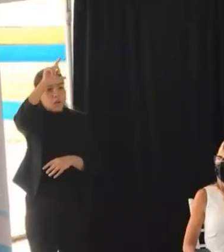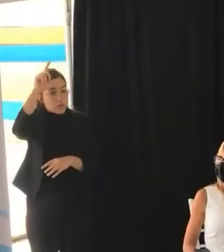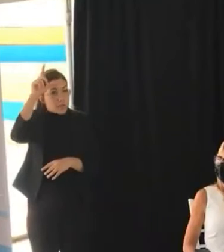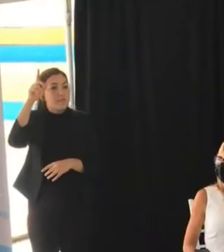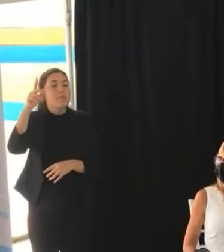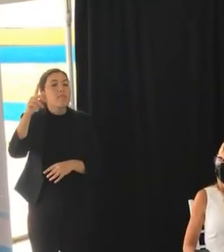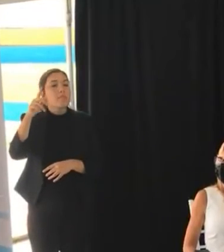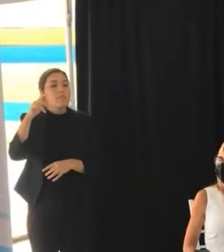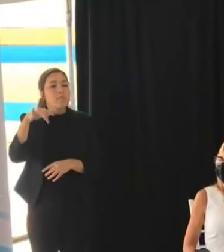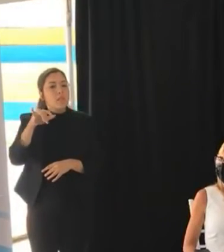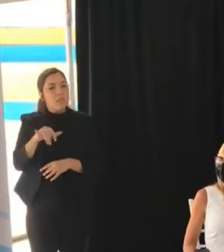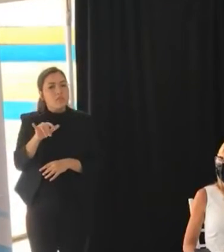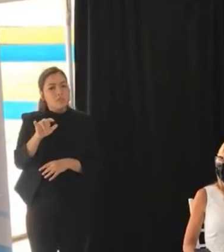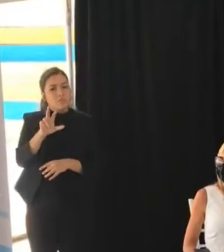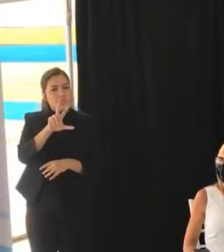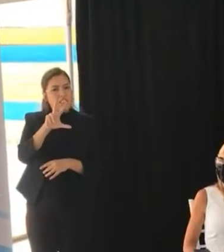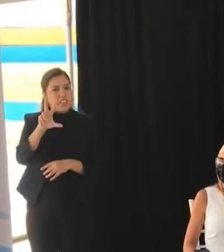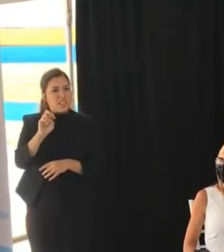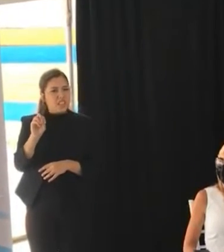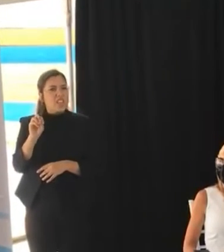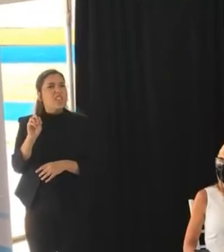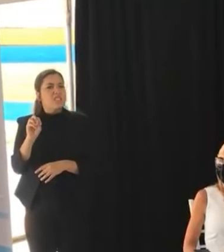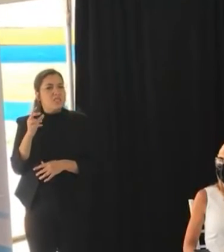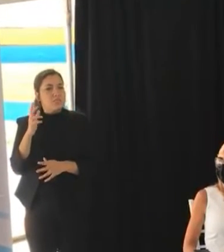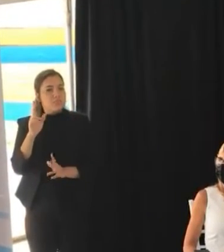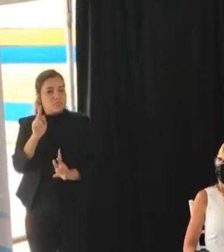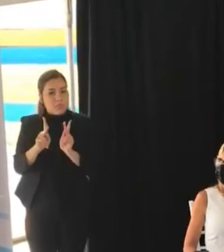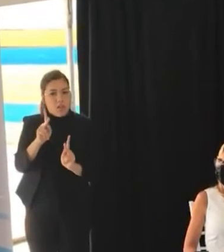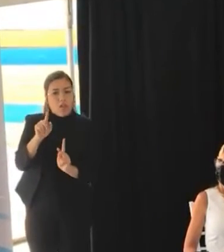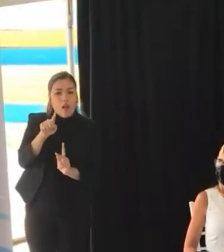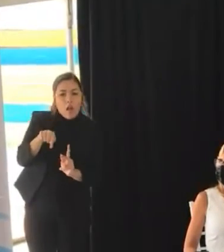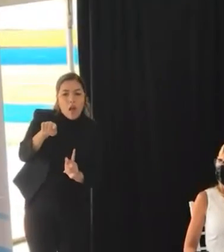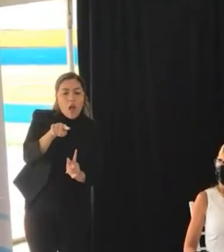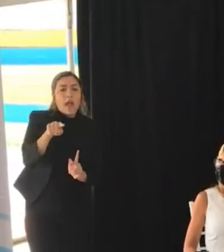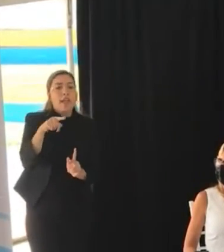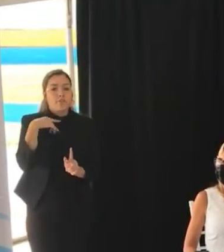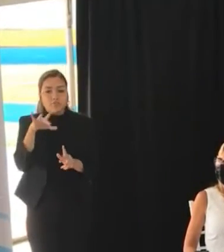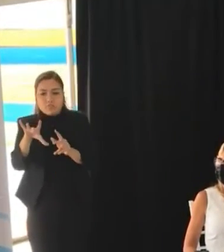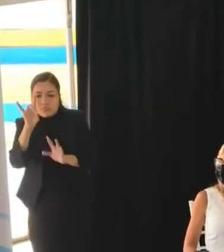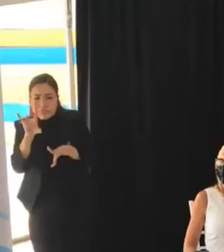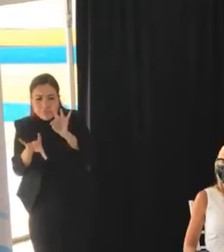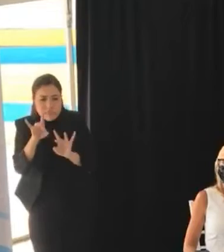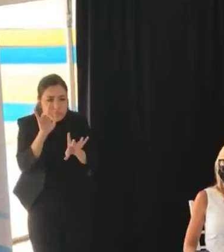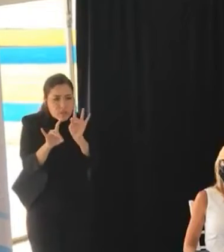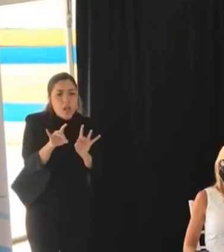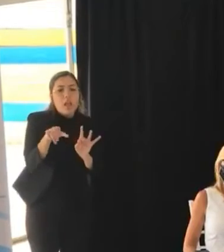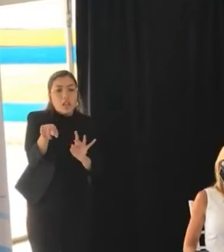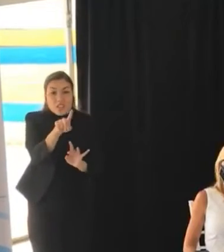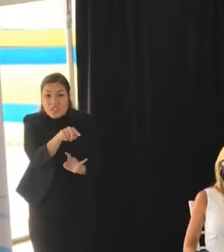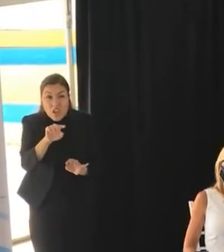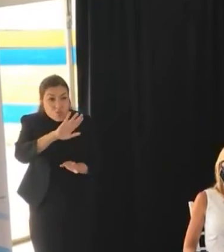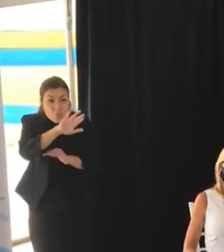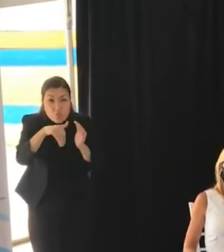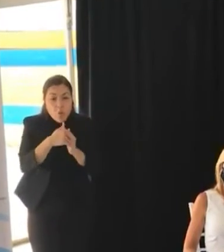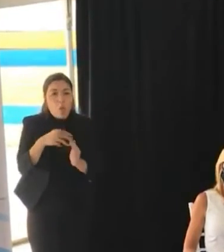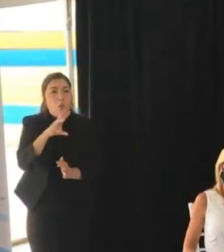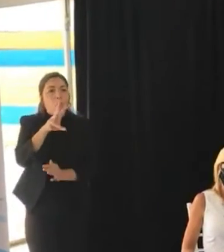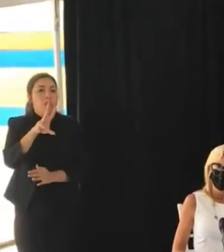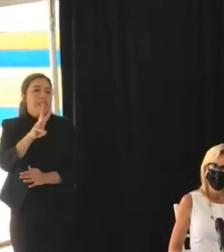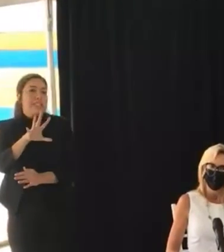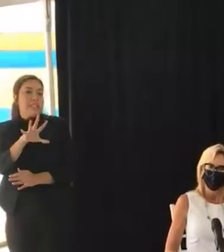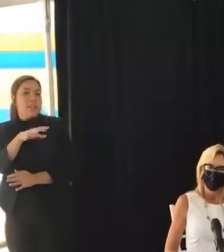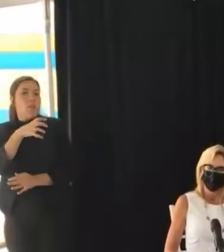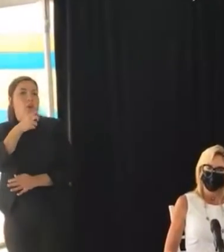300 pases que ya los identificó en las listas de pacientes, todos 65 años o más. El centro 330 va a tener